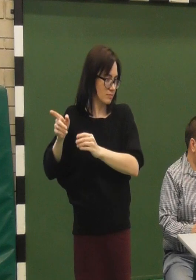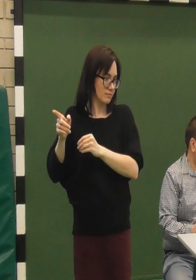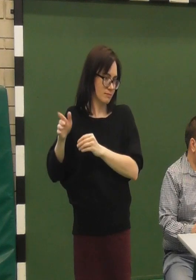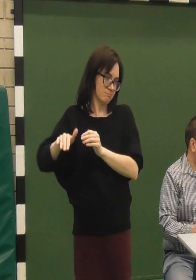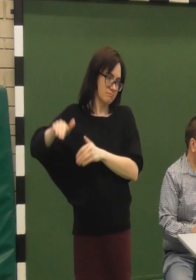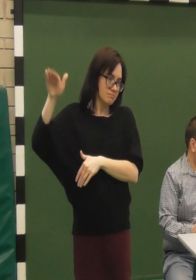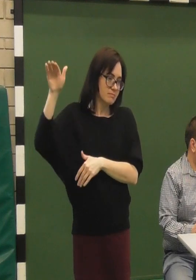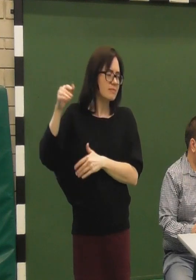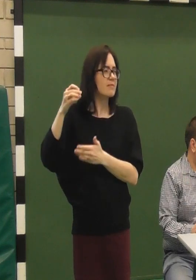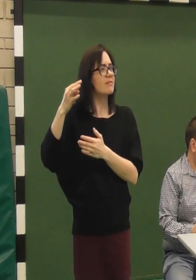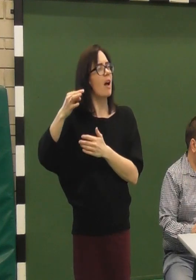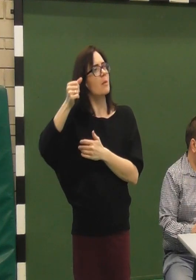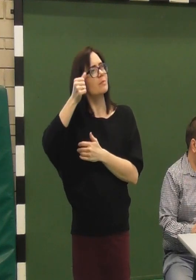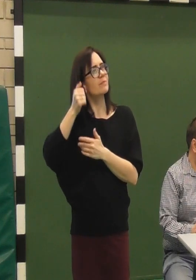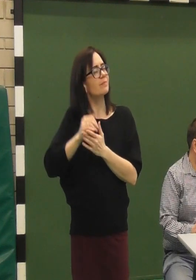Hívták, hogy